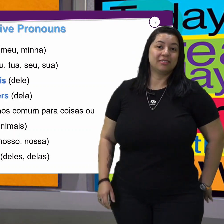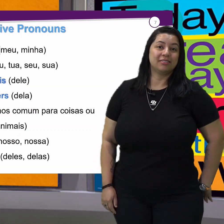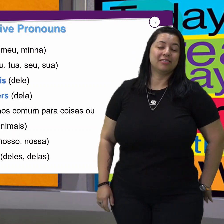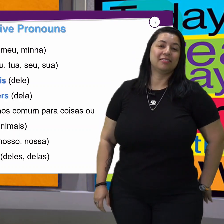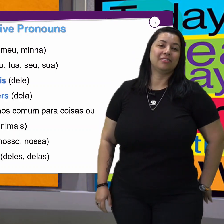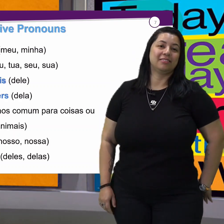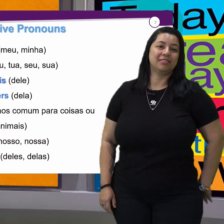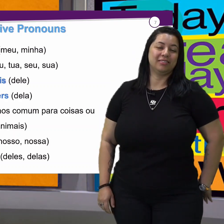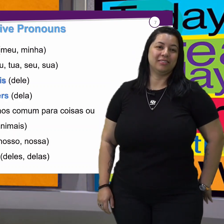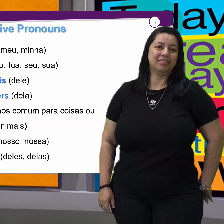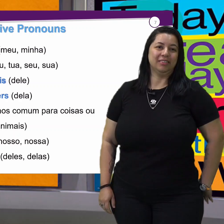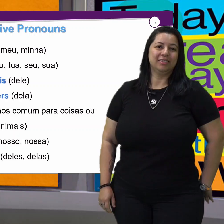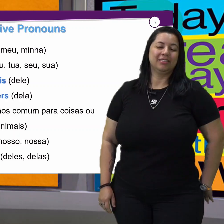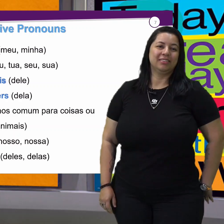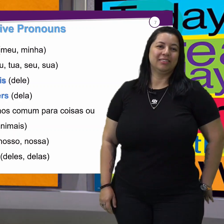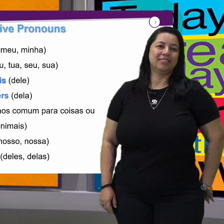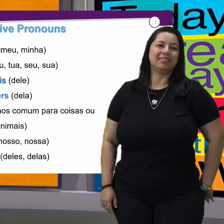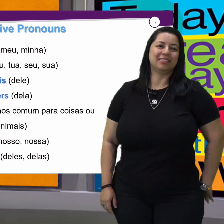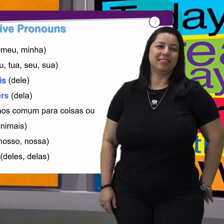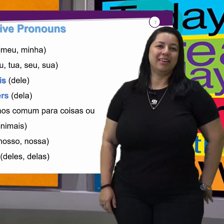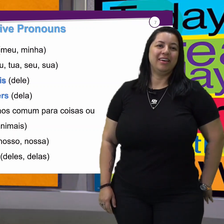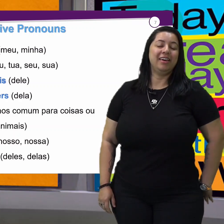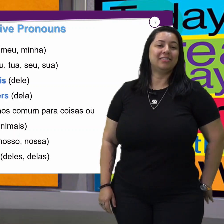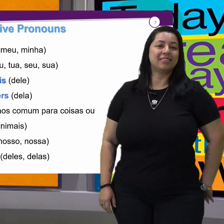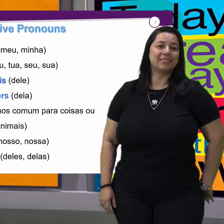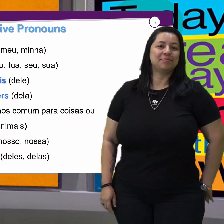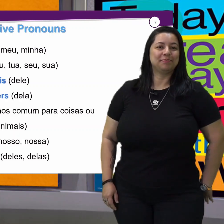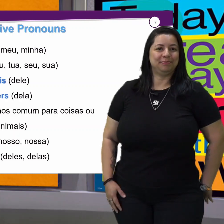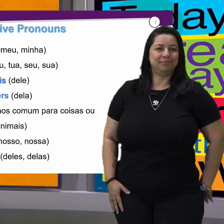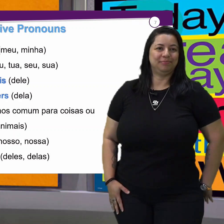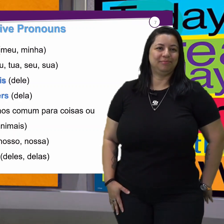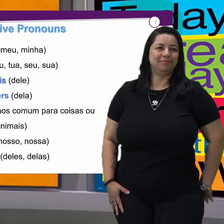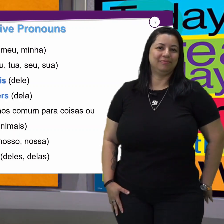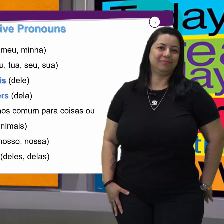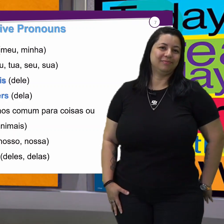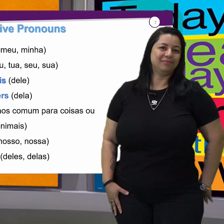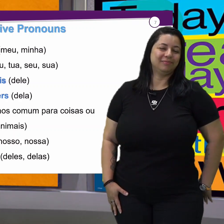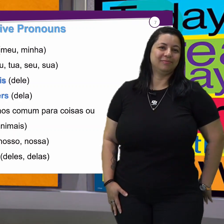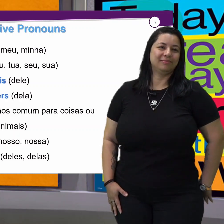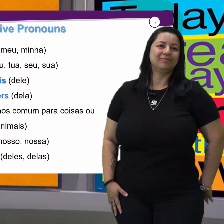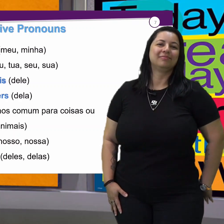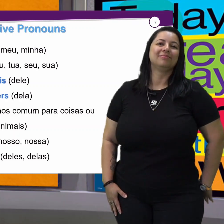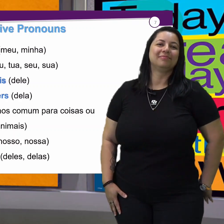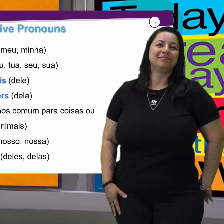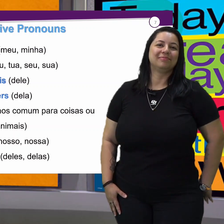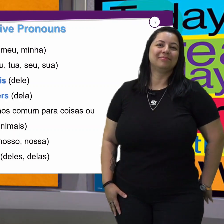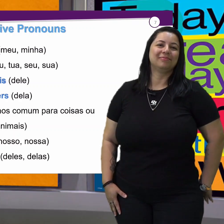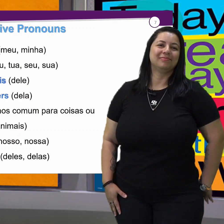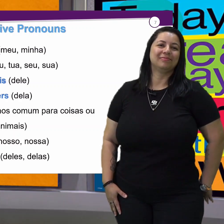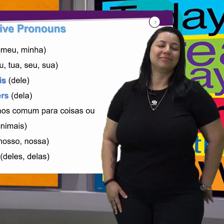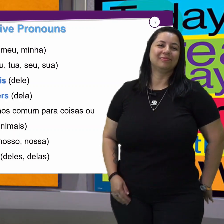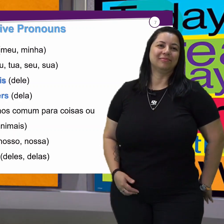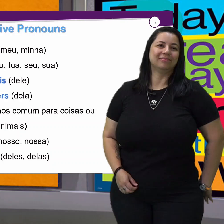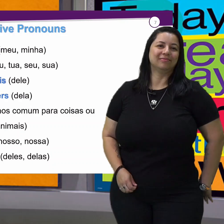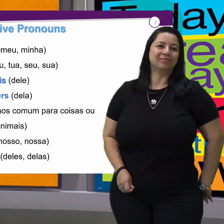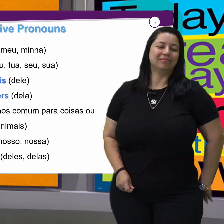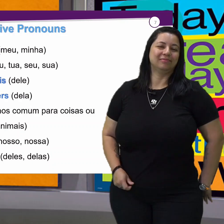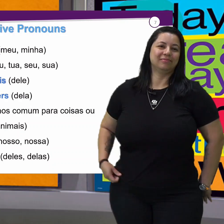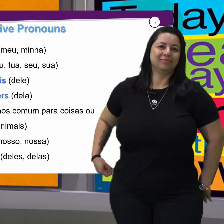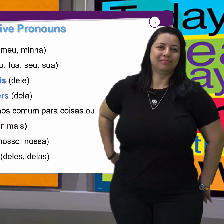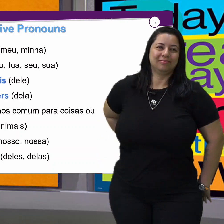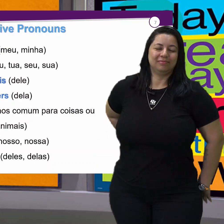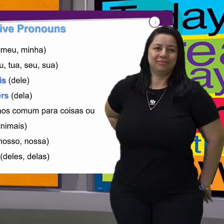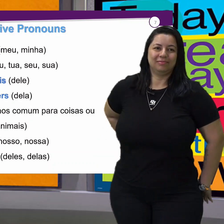Hers. Hers, que é o dela. E aqui? It's. Muito bem, aquele dele e dela. Menos comum para coisas